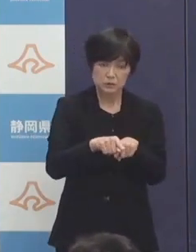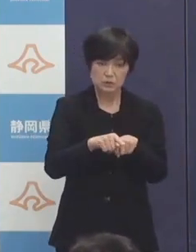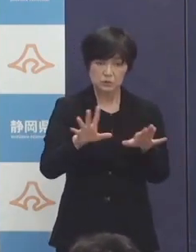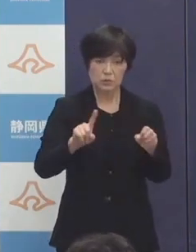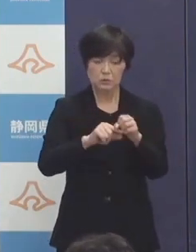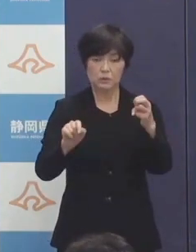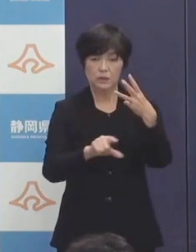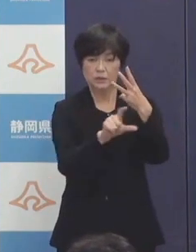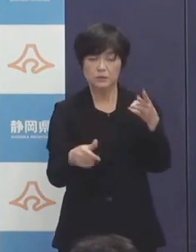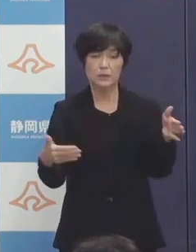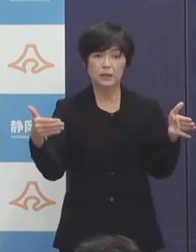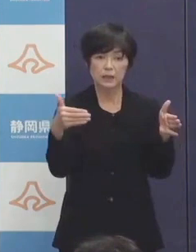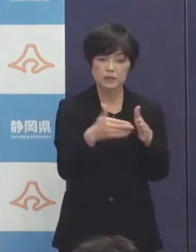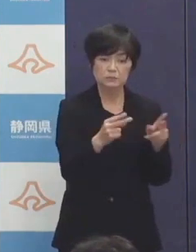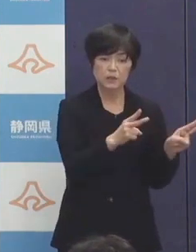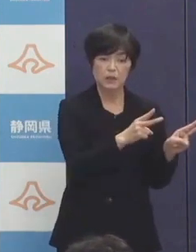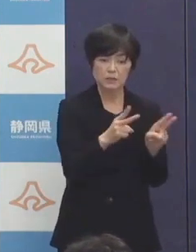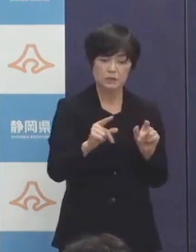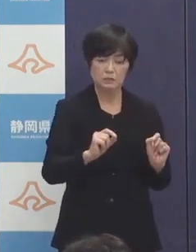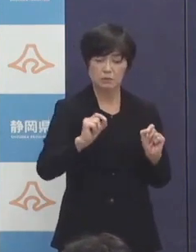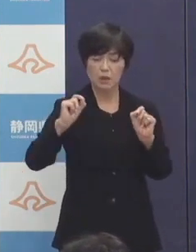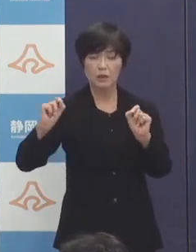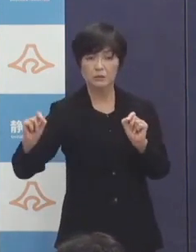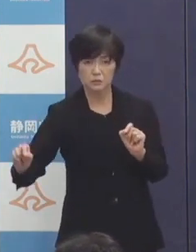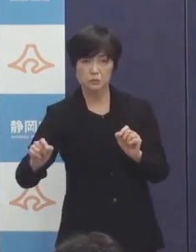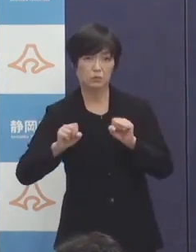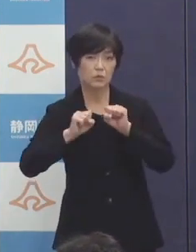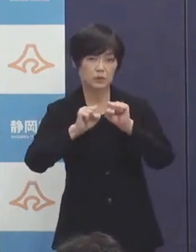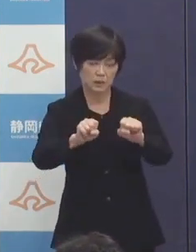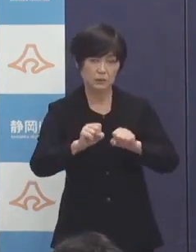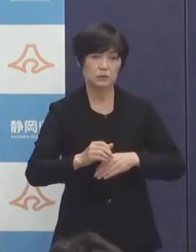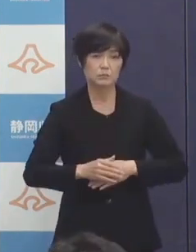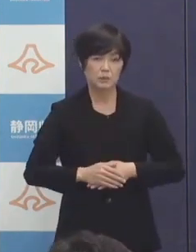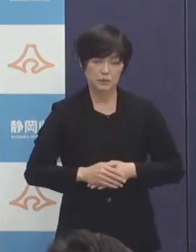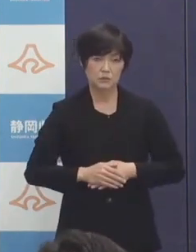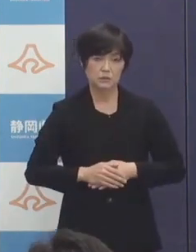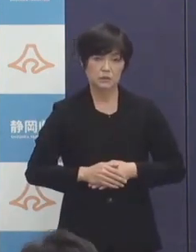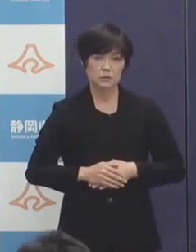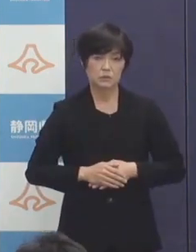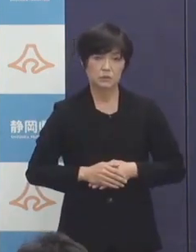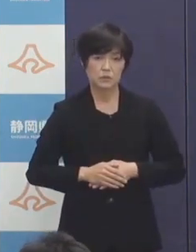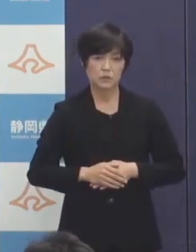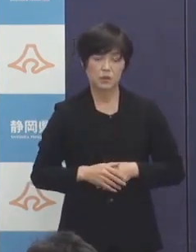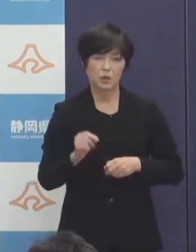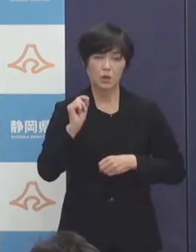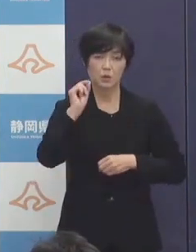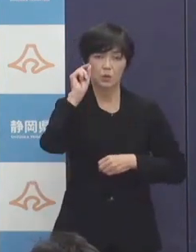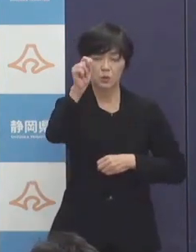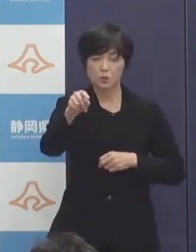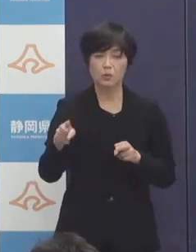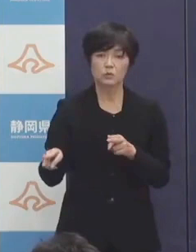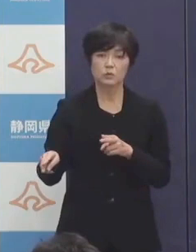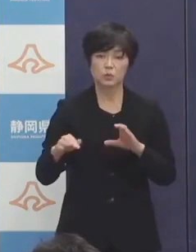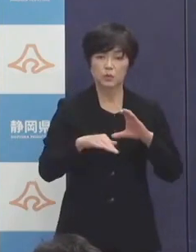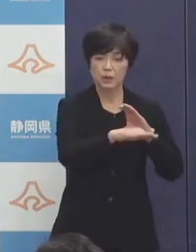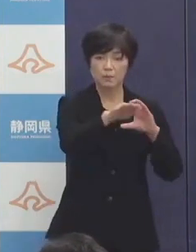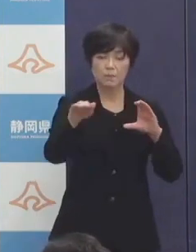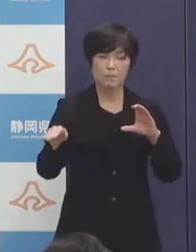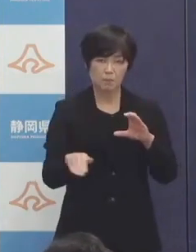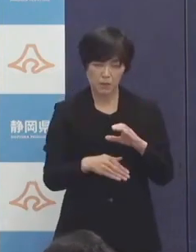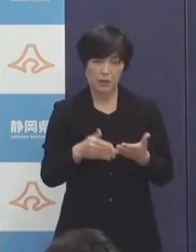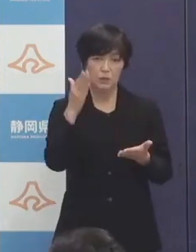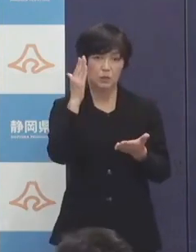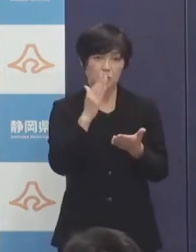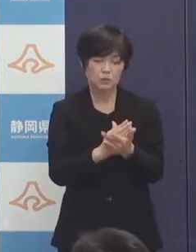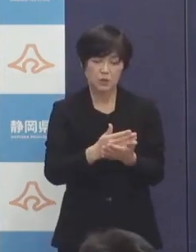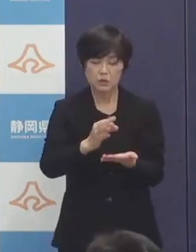の制度の延長を行います。それとともに GoTo キャンペーンの一時停止や